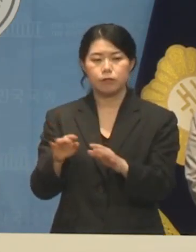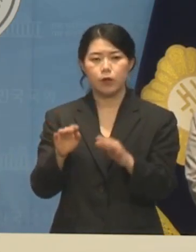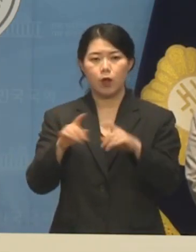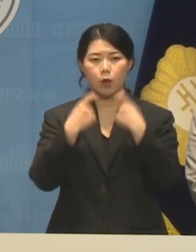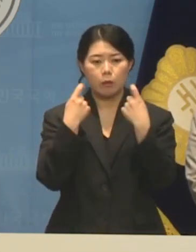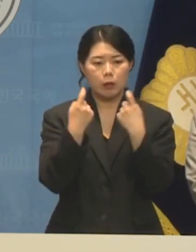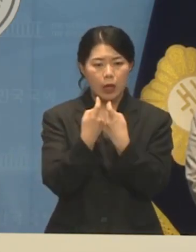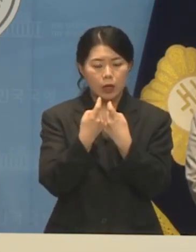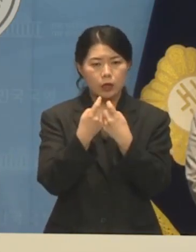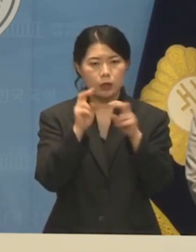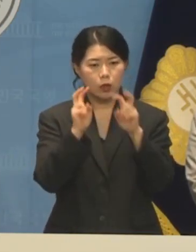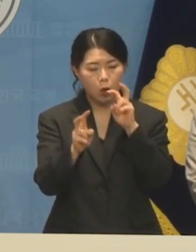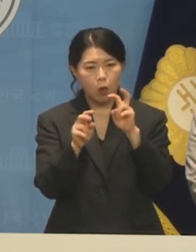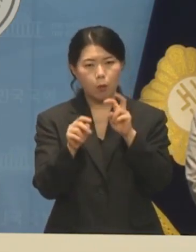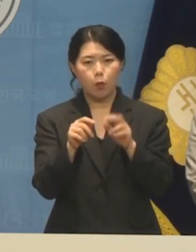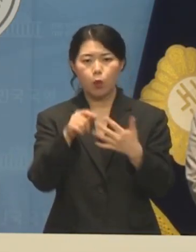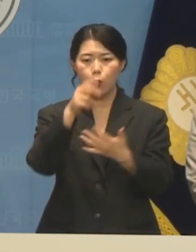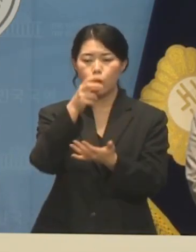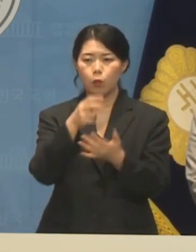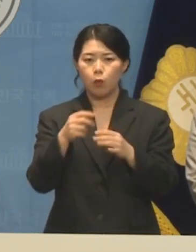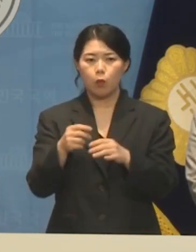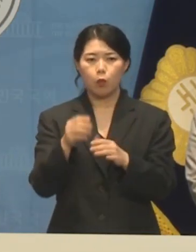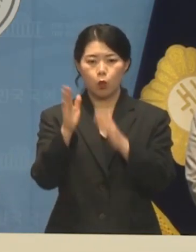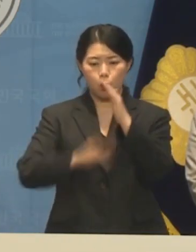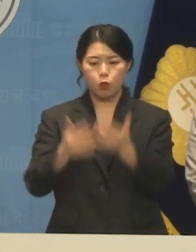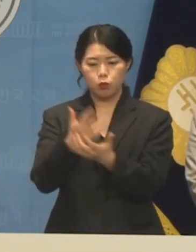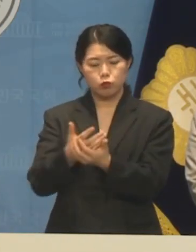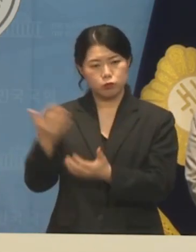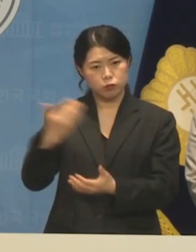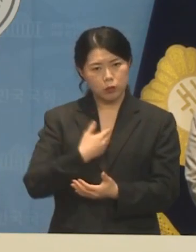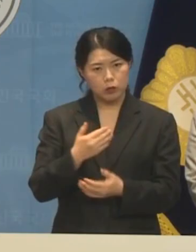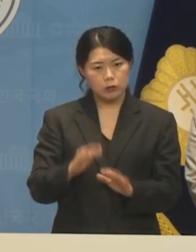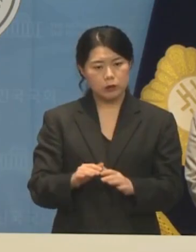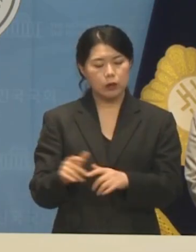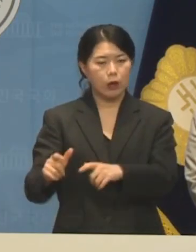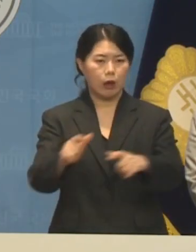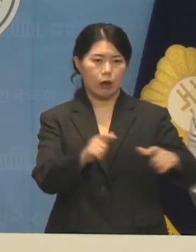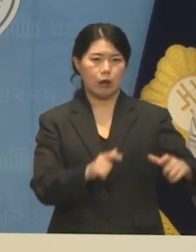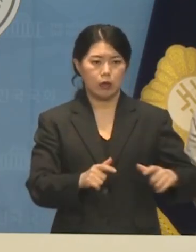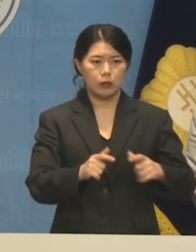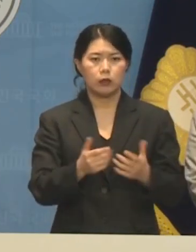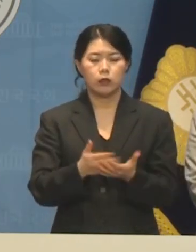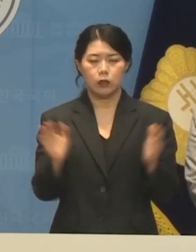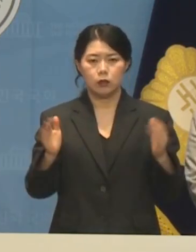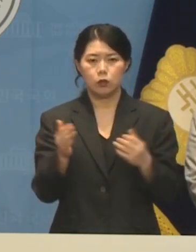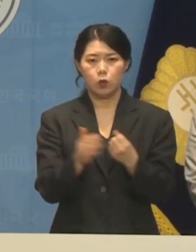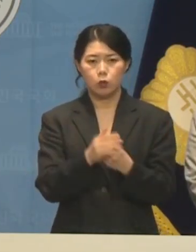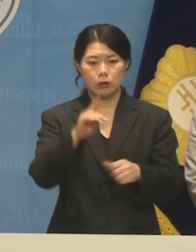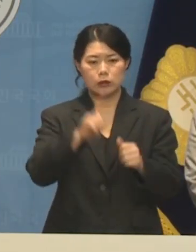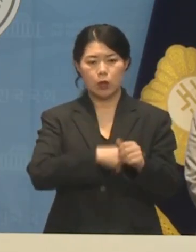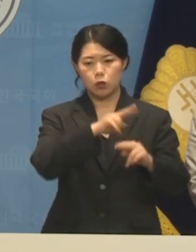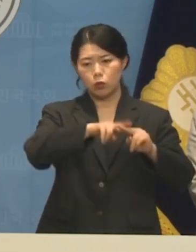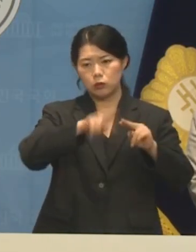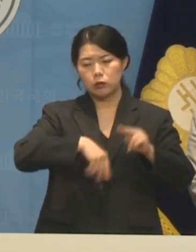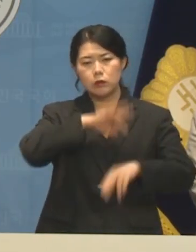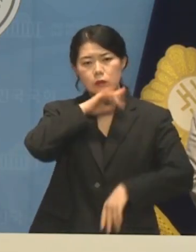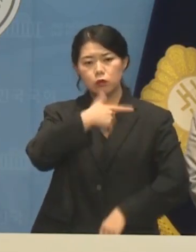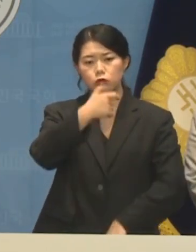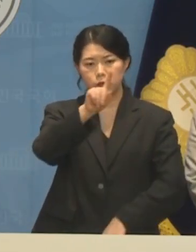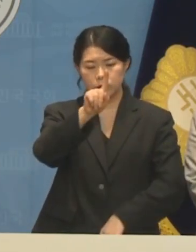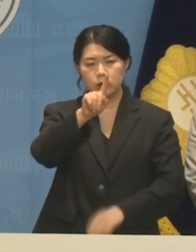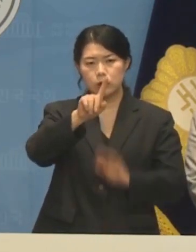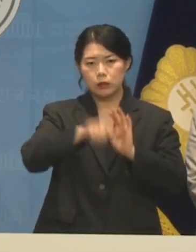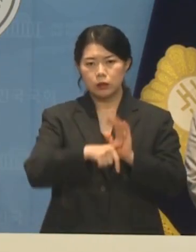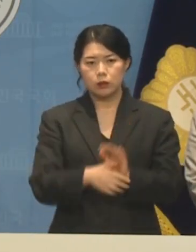민영화, 종원 감축 등으로 공문으로 지자체별로 시행하면서 자연퇴직 61세